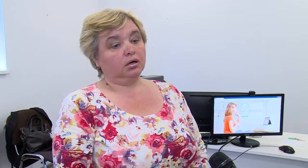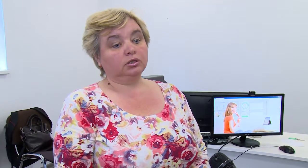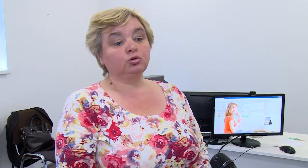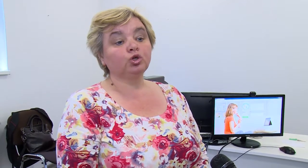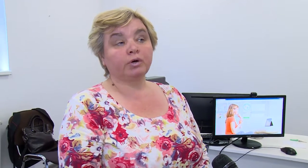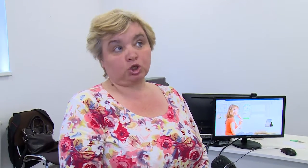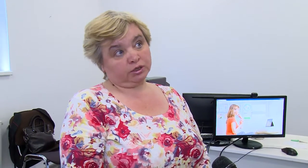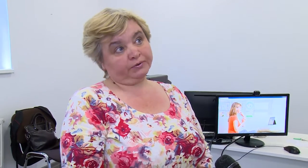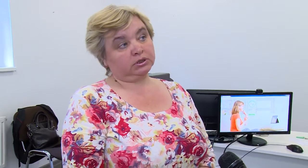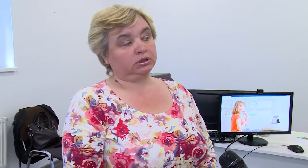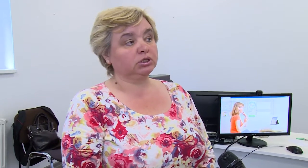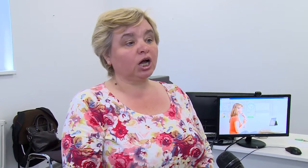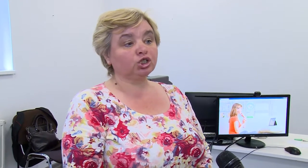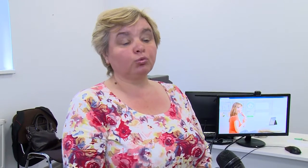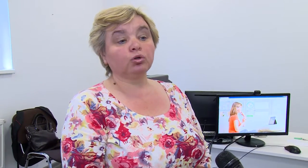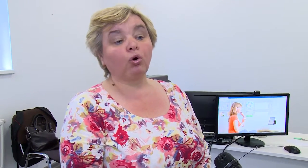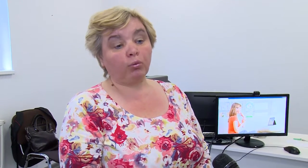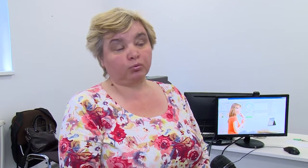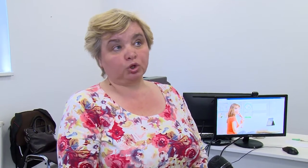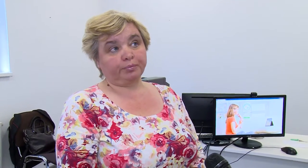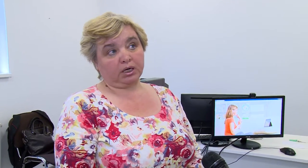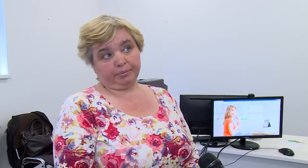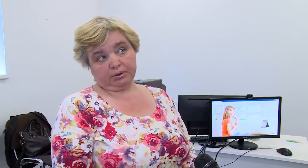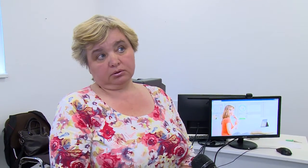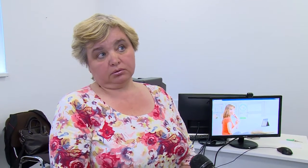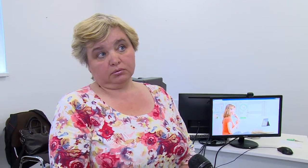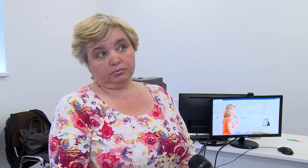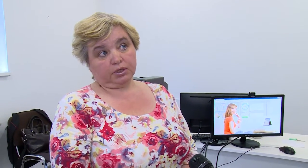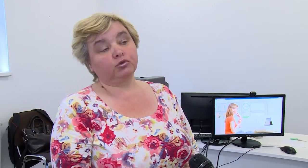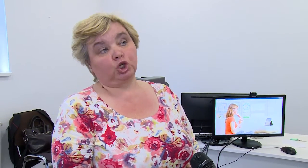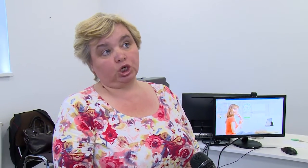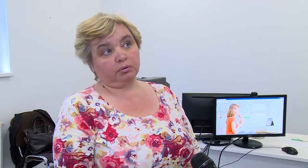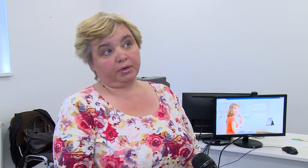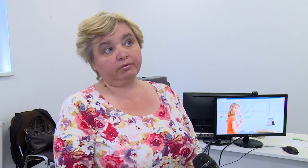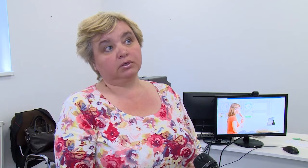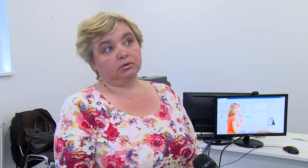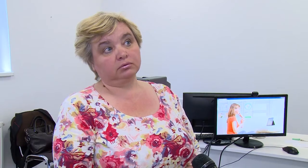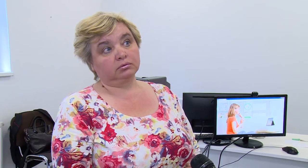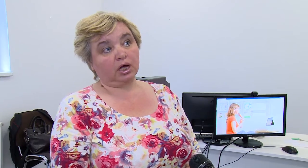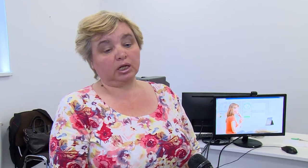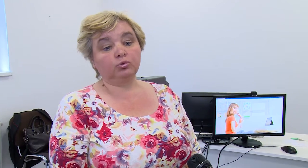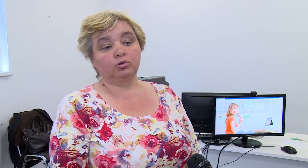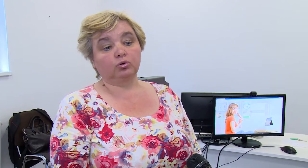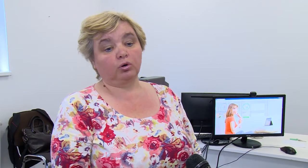Это очень большой дефицит. И не каждому глухому можно прикрепить переводчика, правильно? Одному глухому